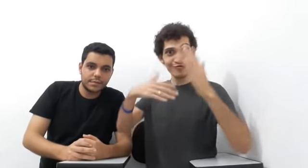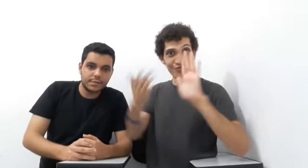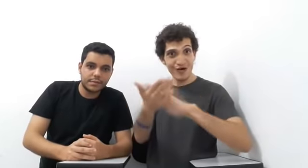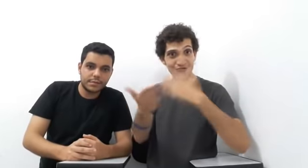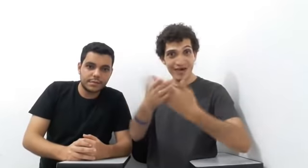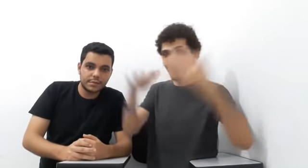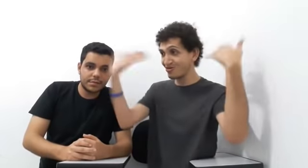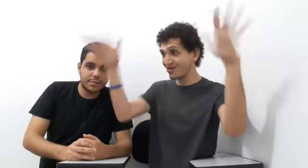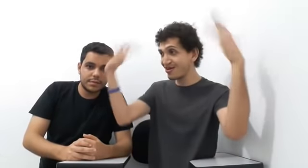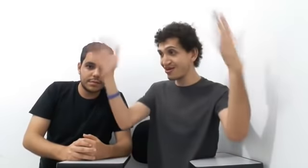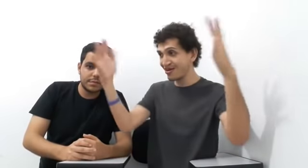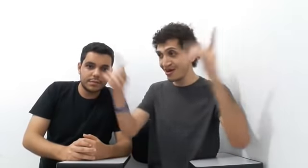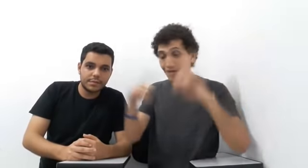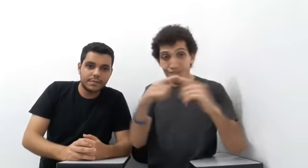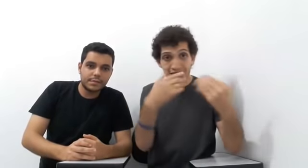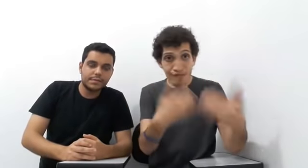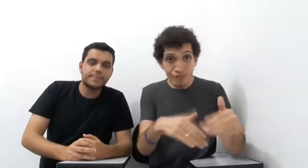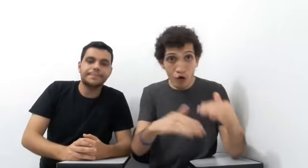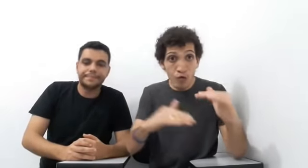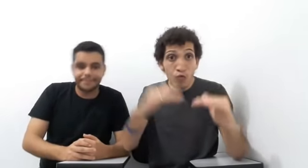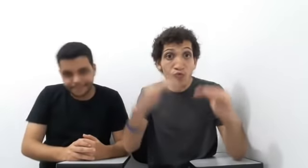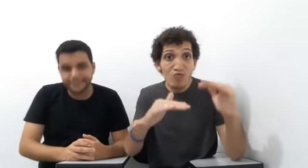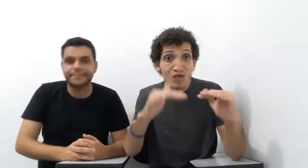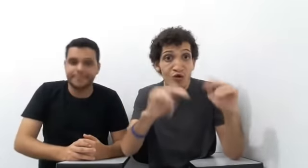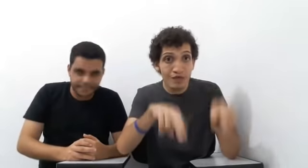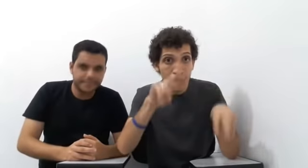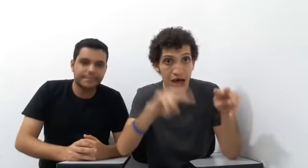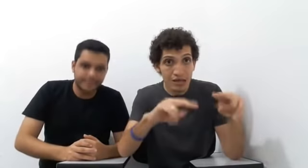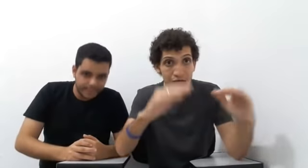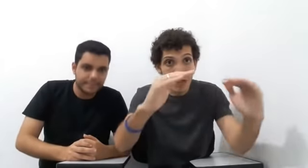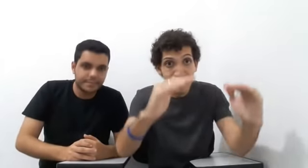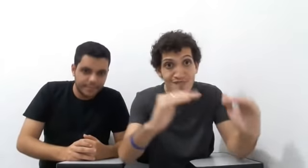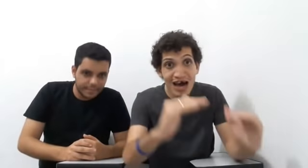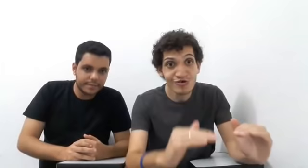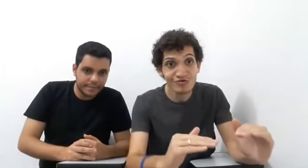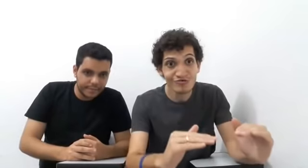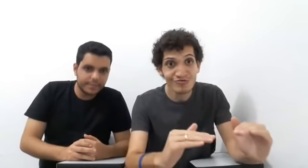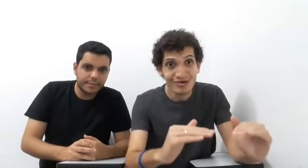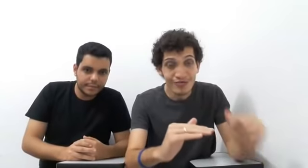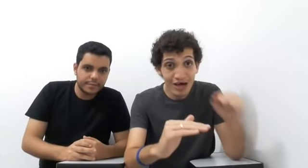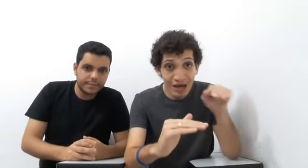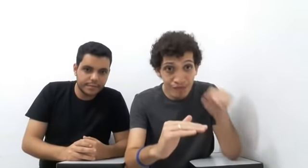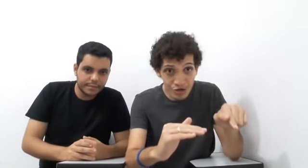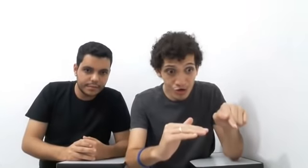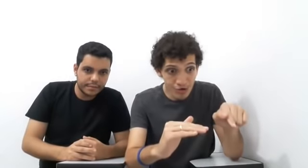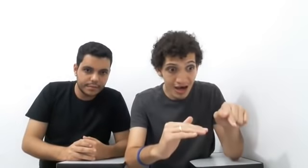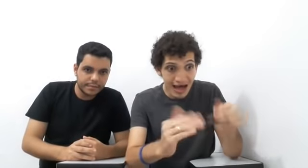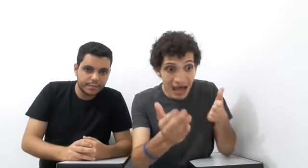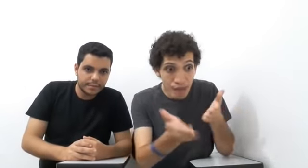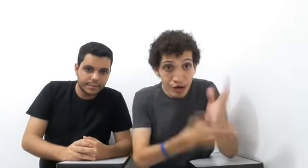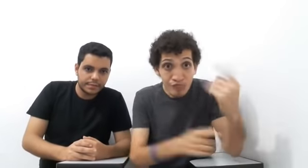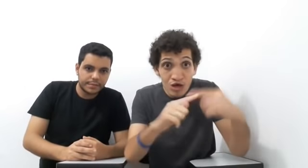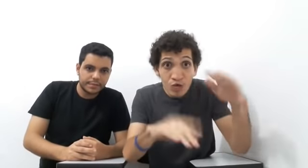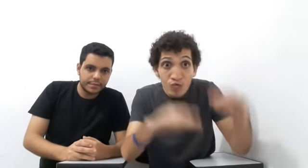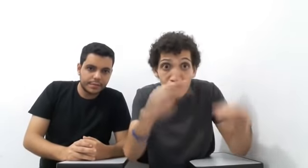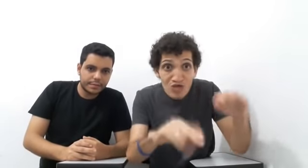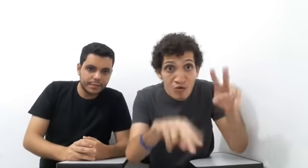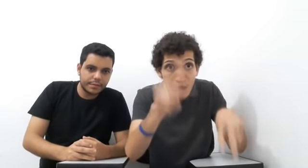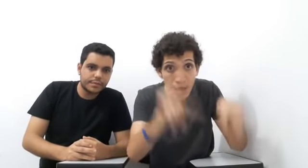profissional intérprete, mas a prova, o nível de avaliação estava baixo. Então essa pessoa, ela passa porque o nível de